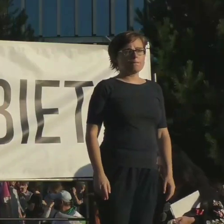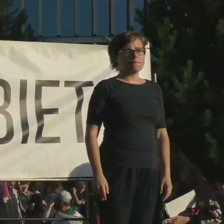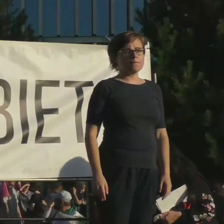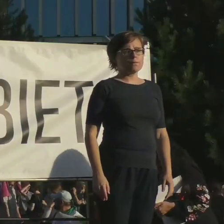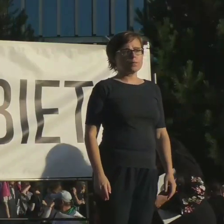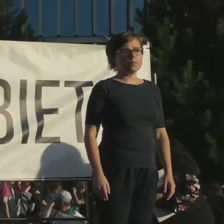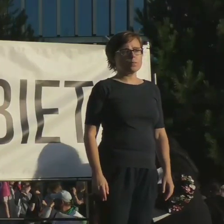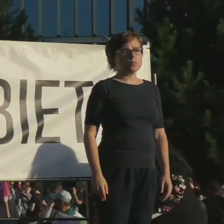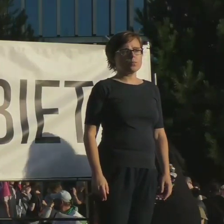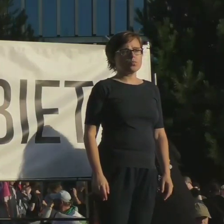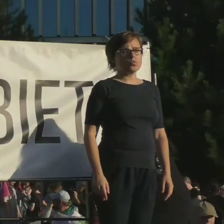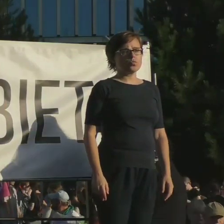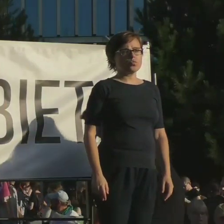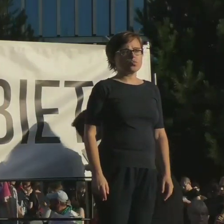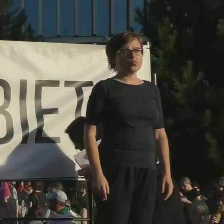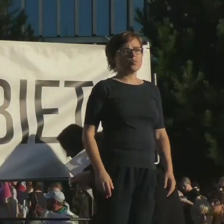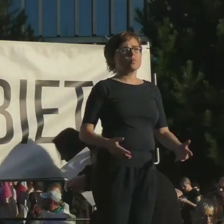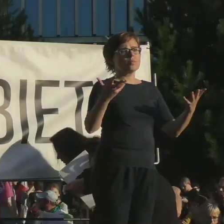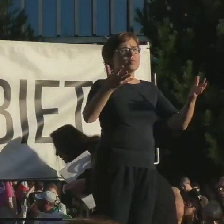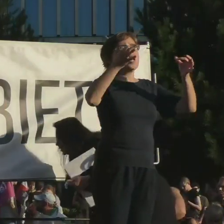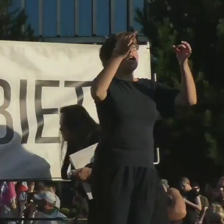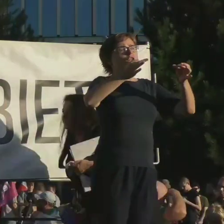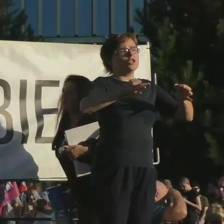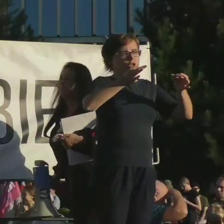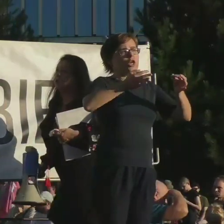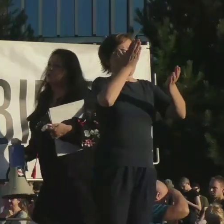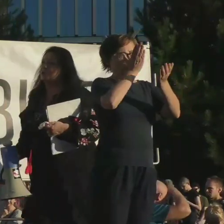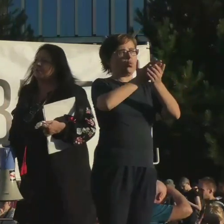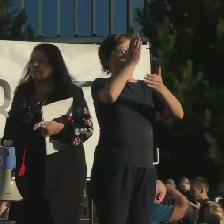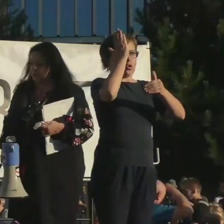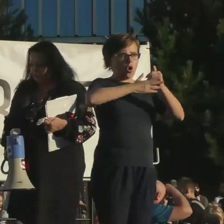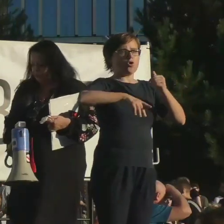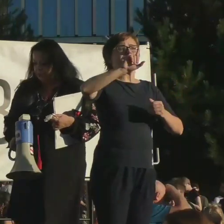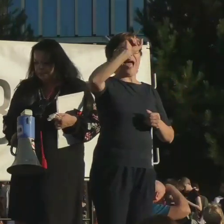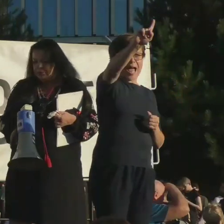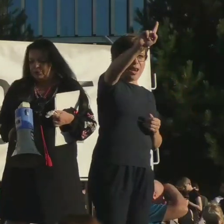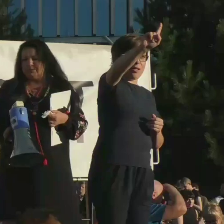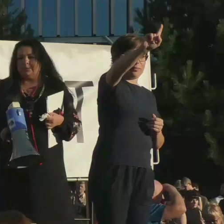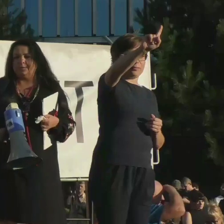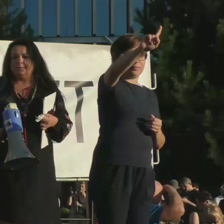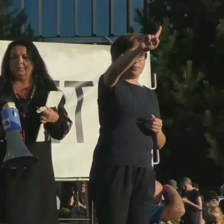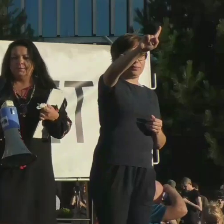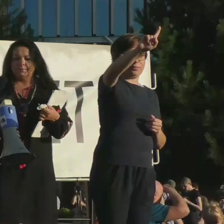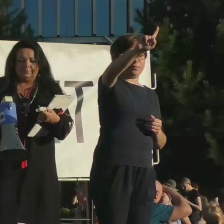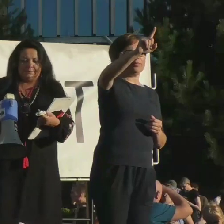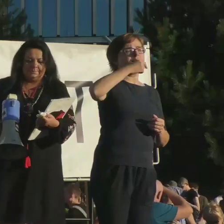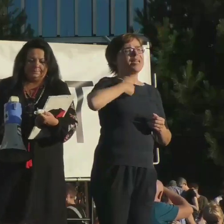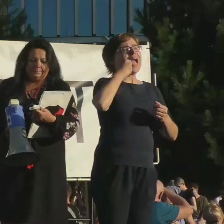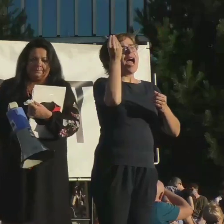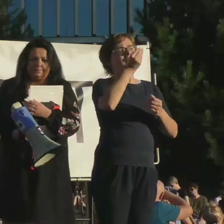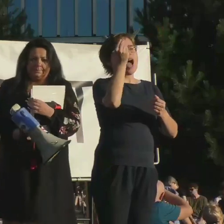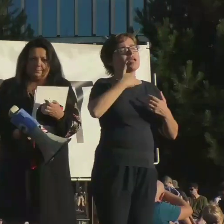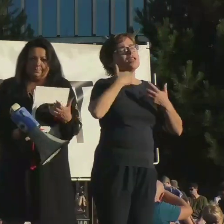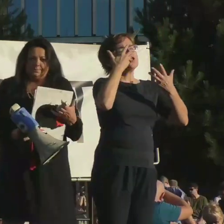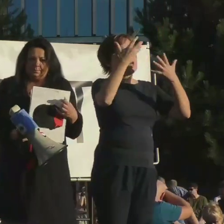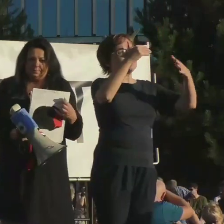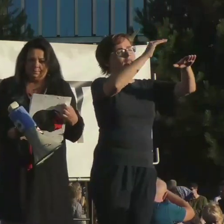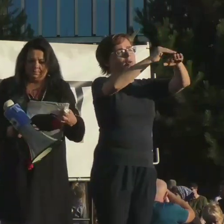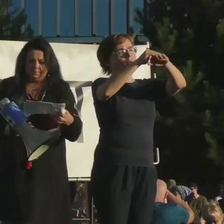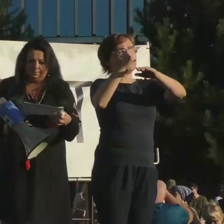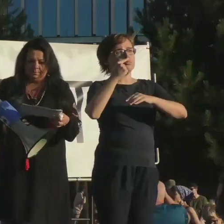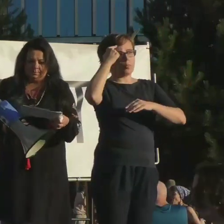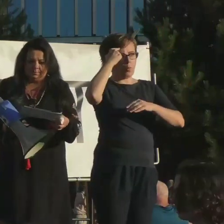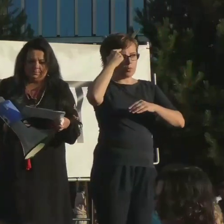I na dzisiaj to już jest koniec, ale chciałam tylko jeszcze przypomnieć,